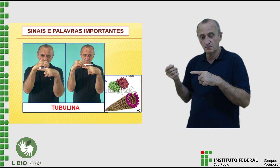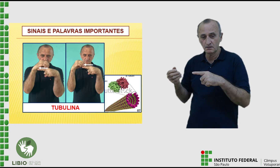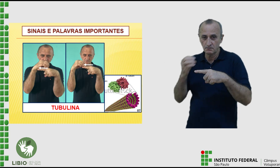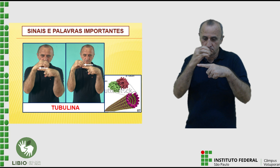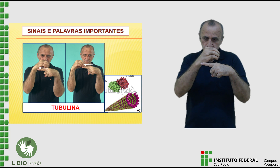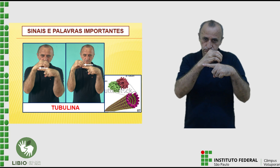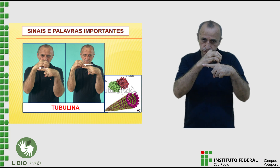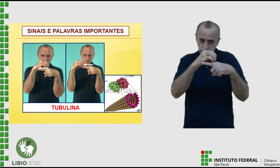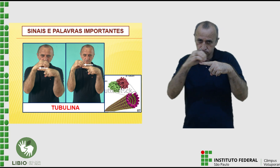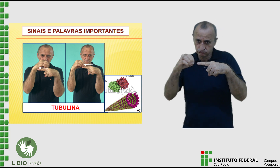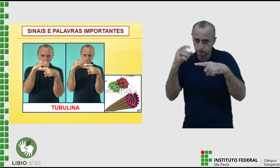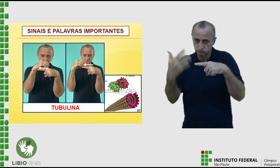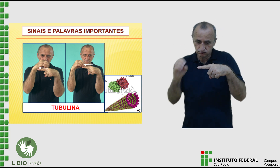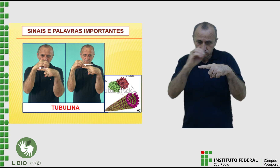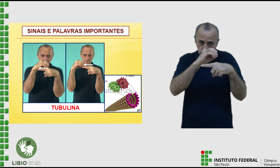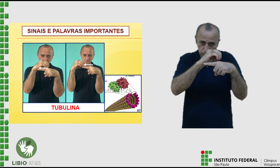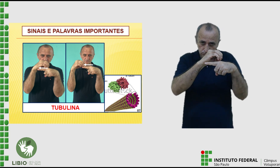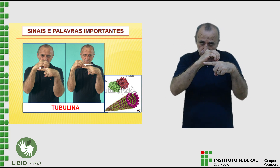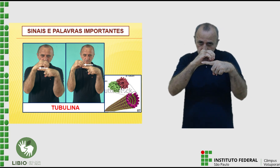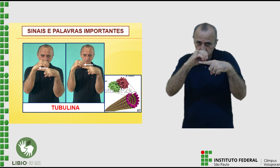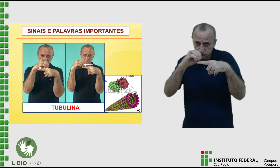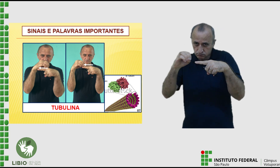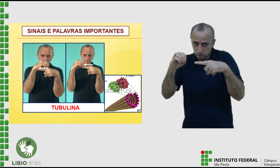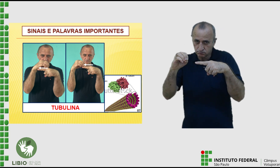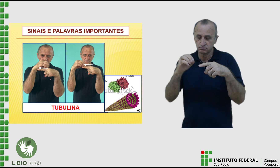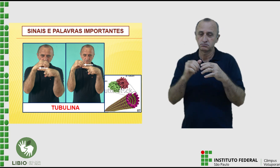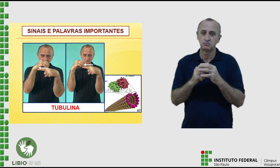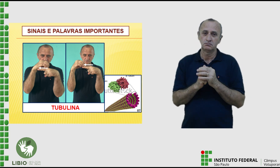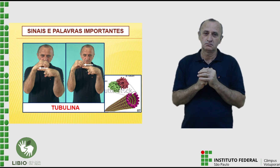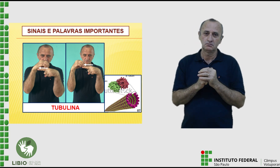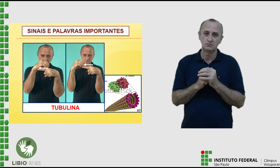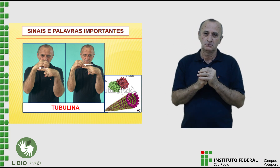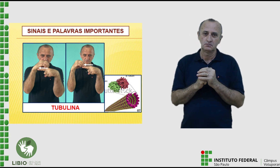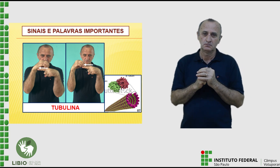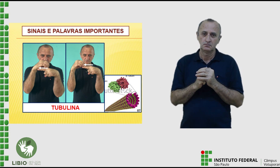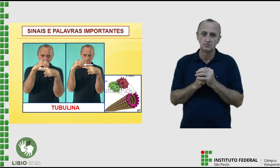Sinal de tubulina. Tubulina.